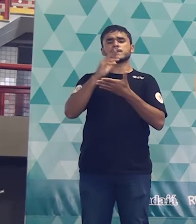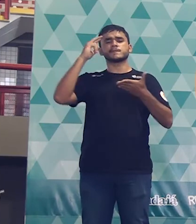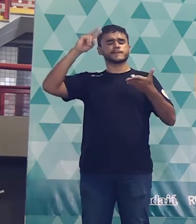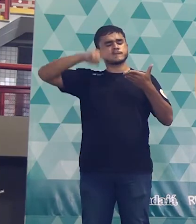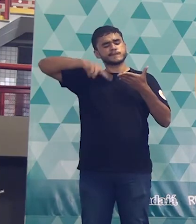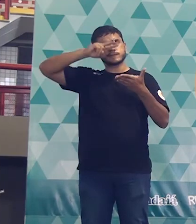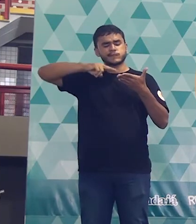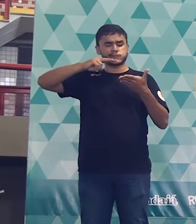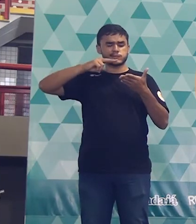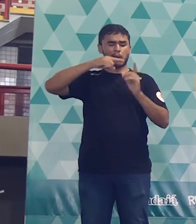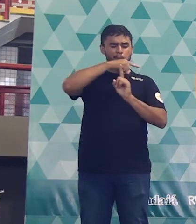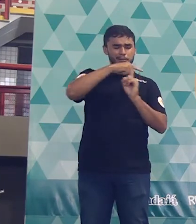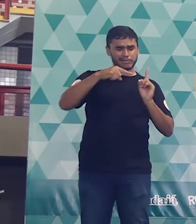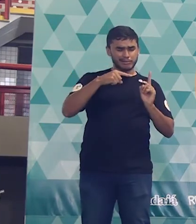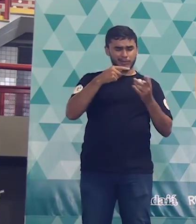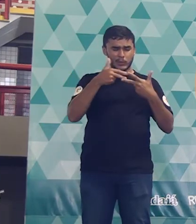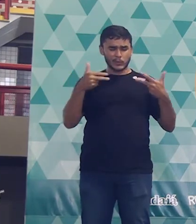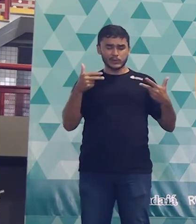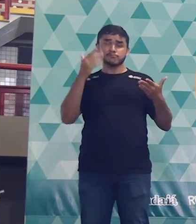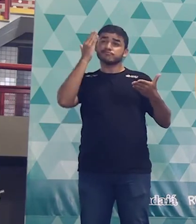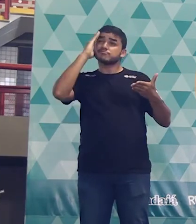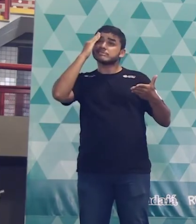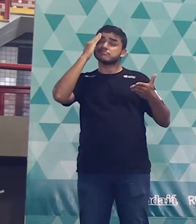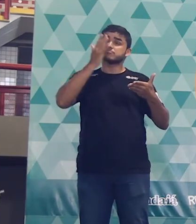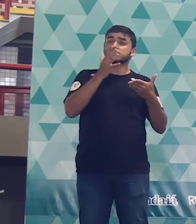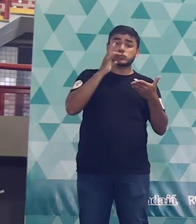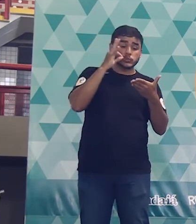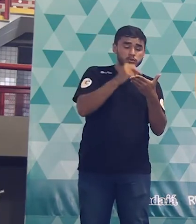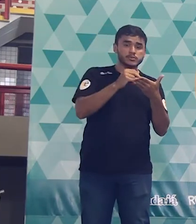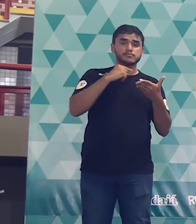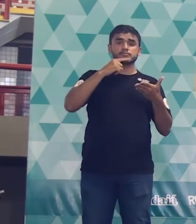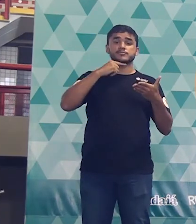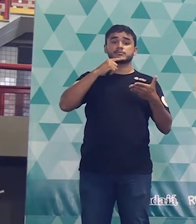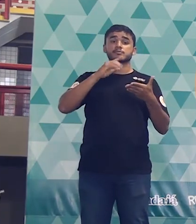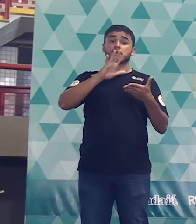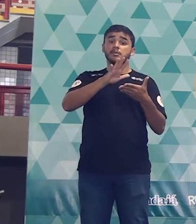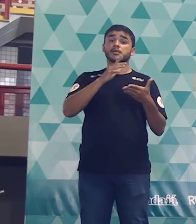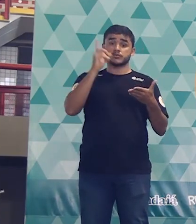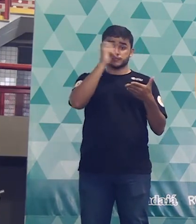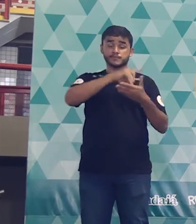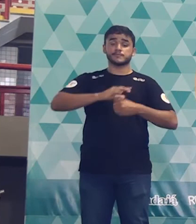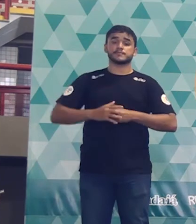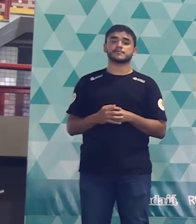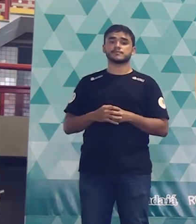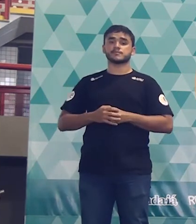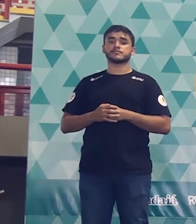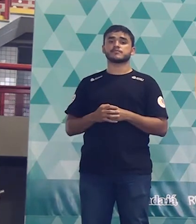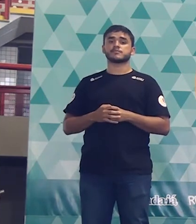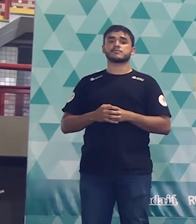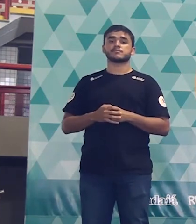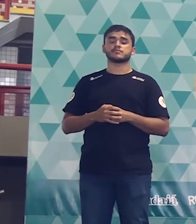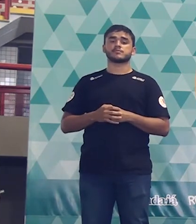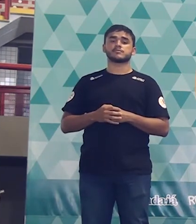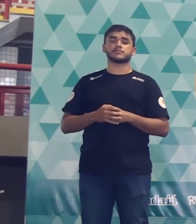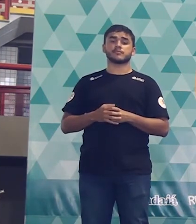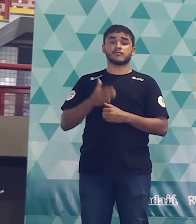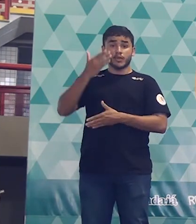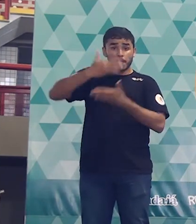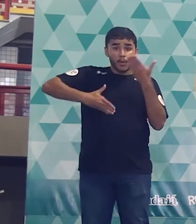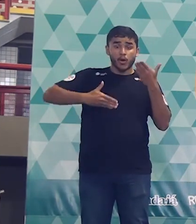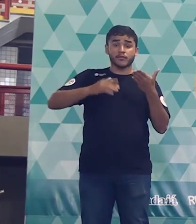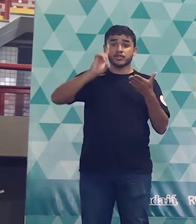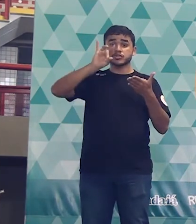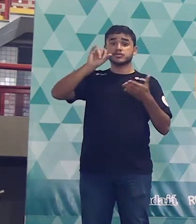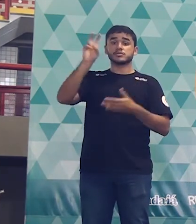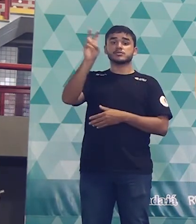nem na totalidade, o que fazer? Certo? Aí complica, né? Deixa eu lhe dar uma dica. A prova do dia 5